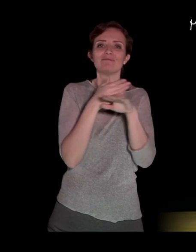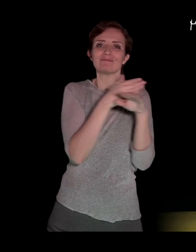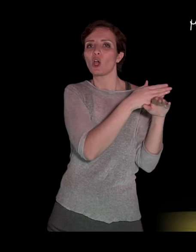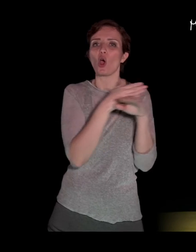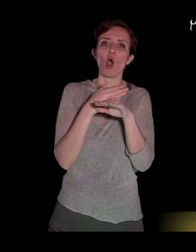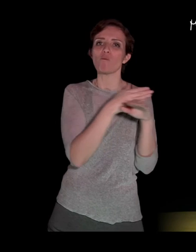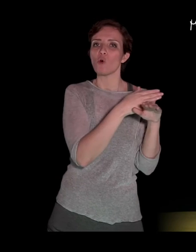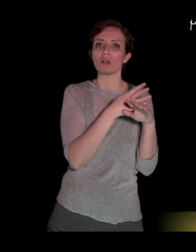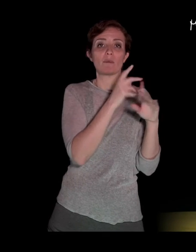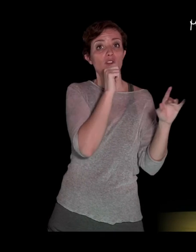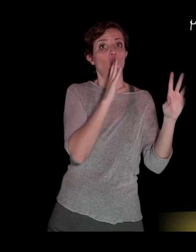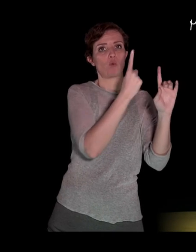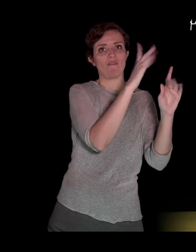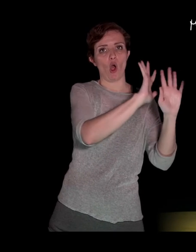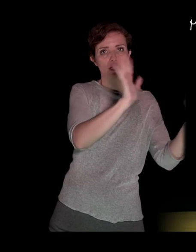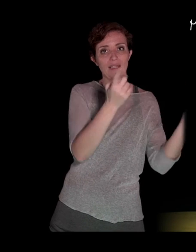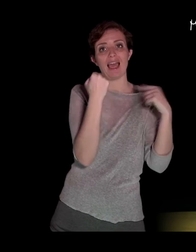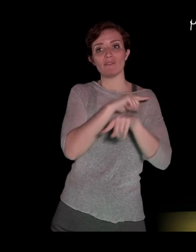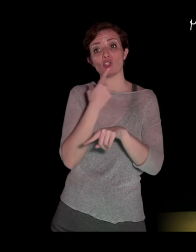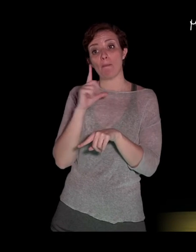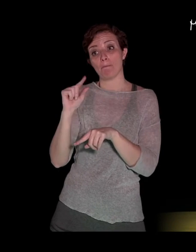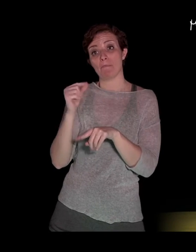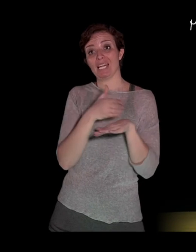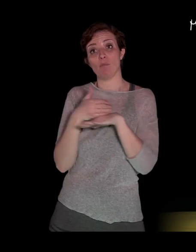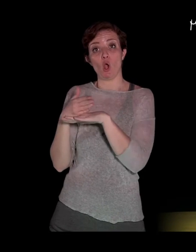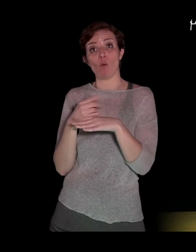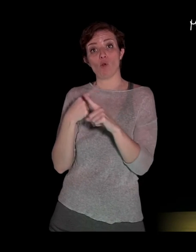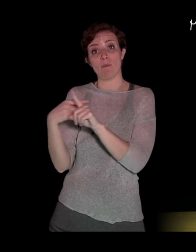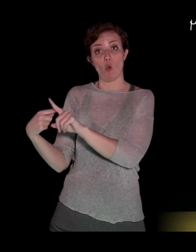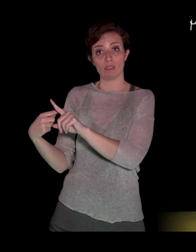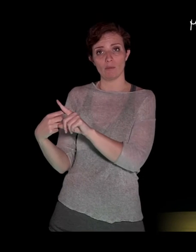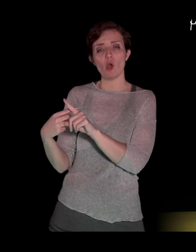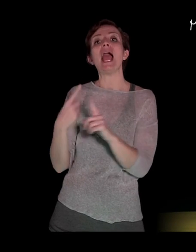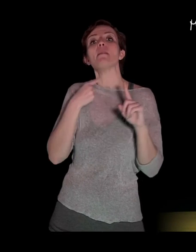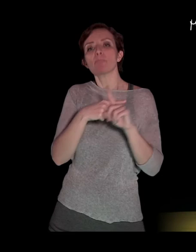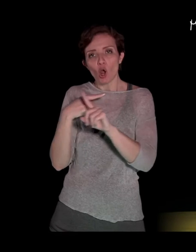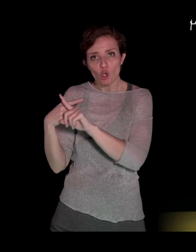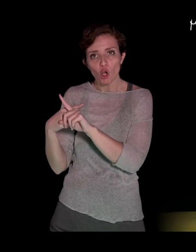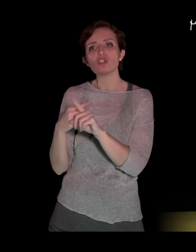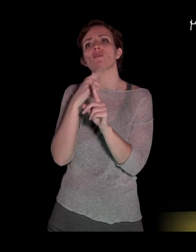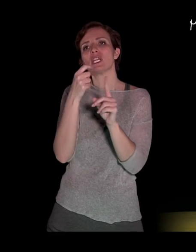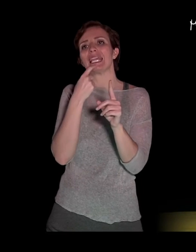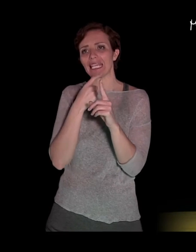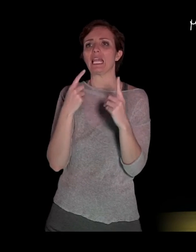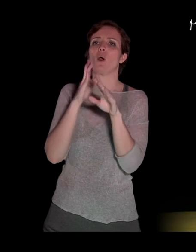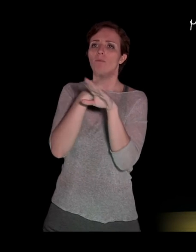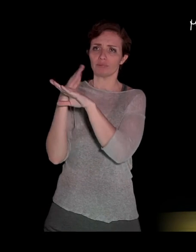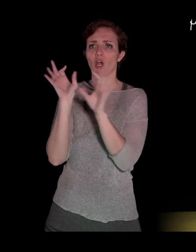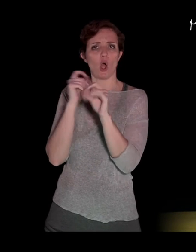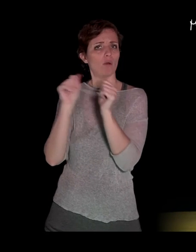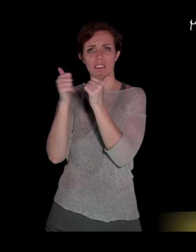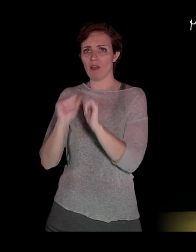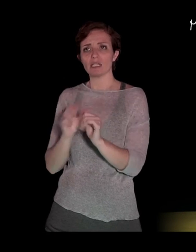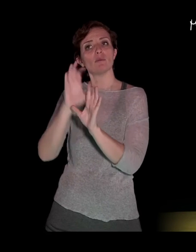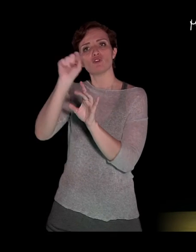volta col minimo esponente mentre il minimo comune multiplo è il prodotto dei fattori riducibili comuni e non comuni presi una sola volta con